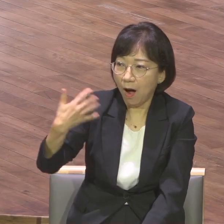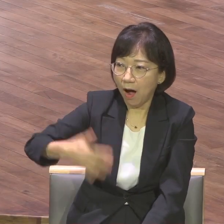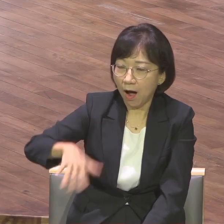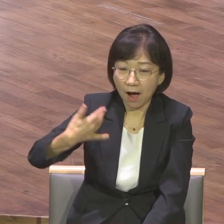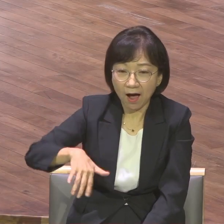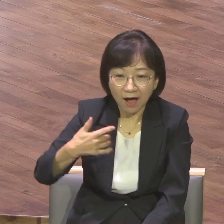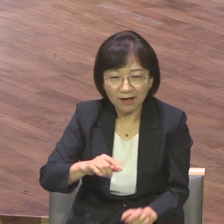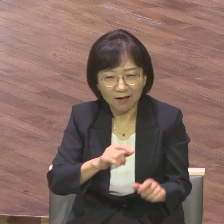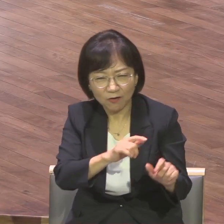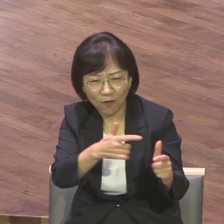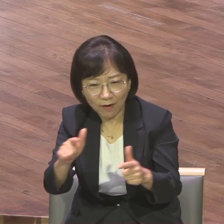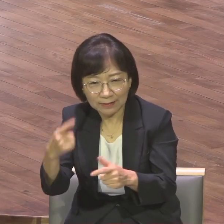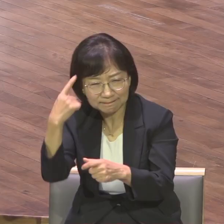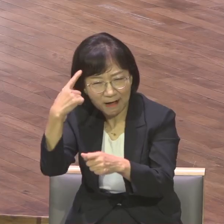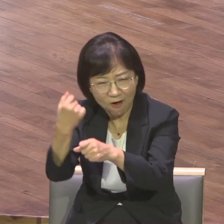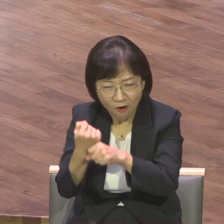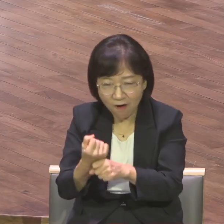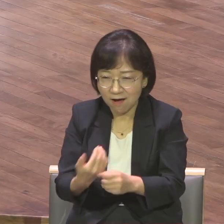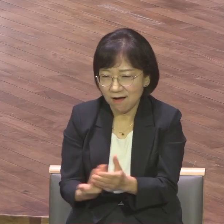제품들이 막 쏟아지는데